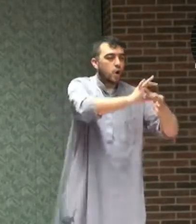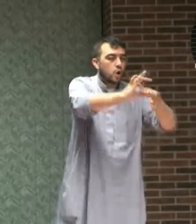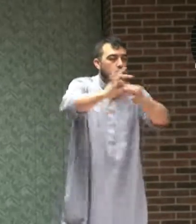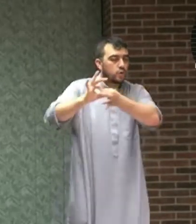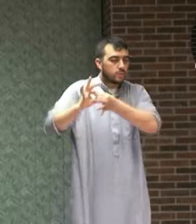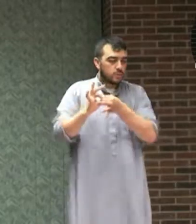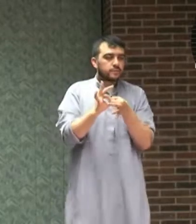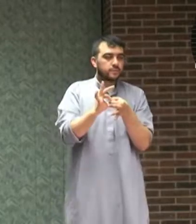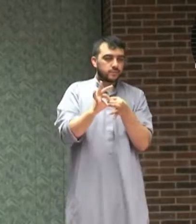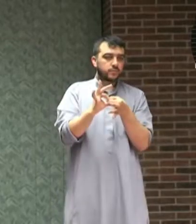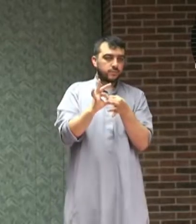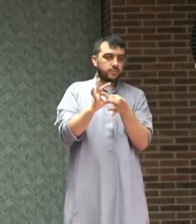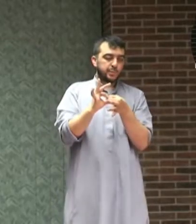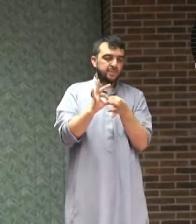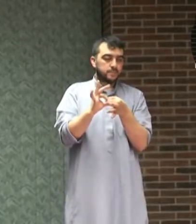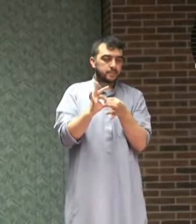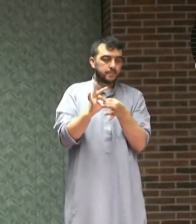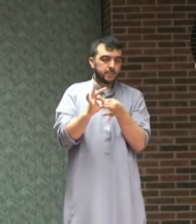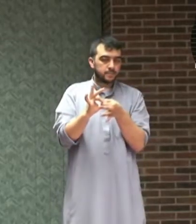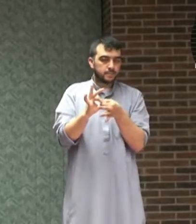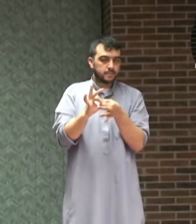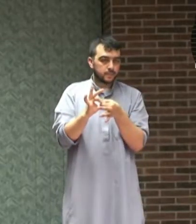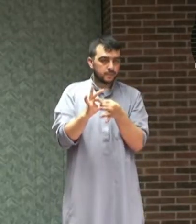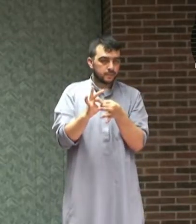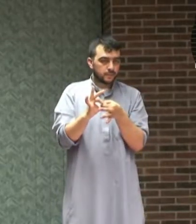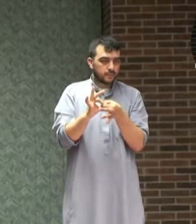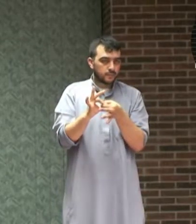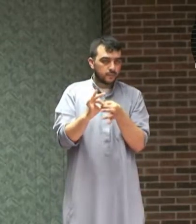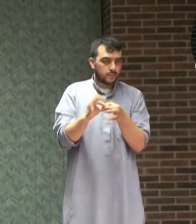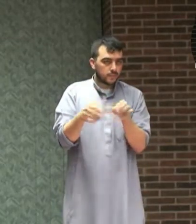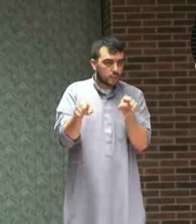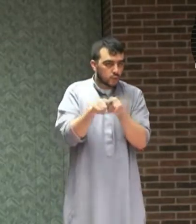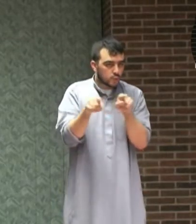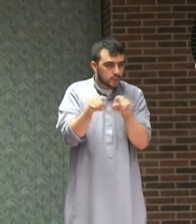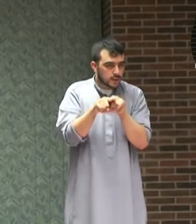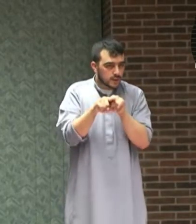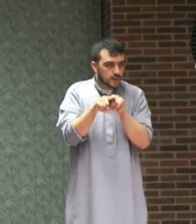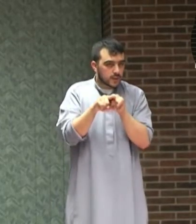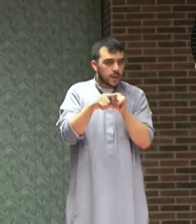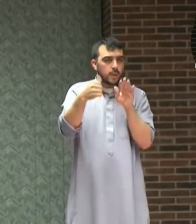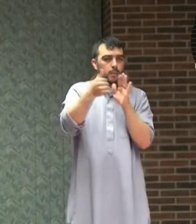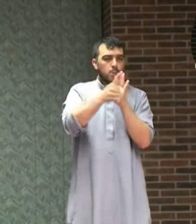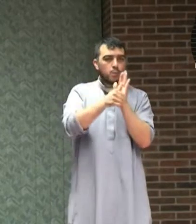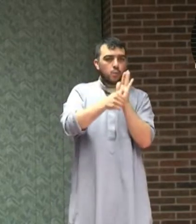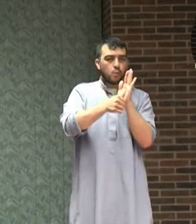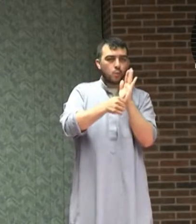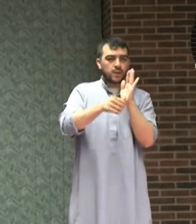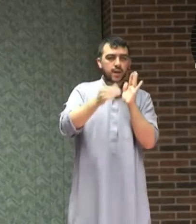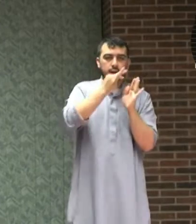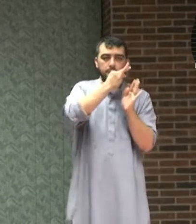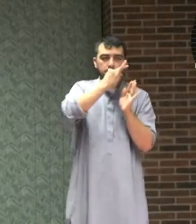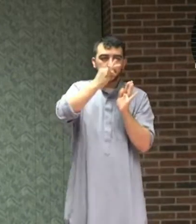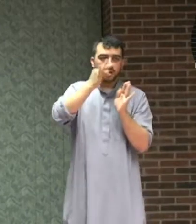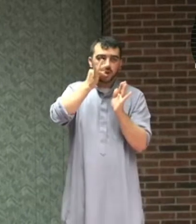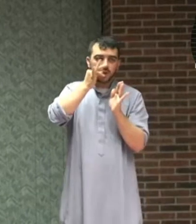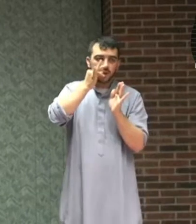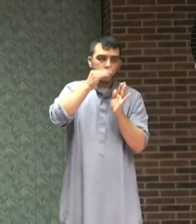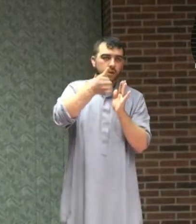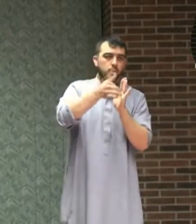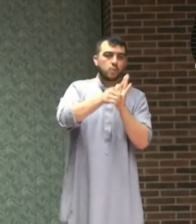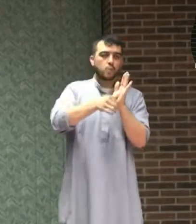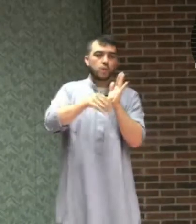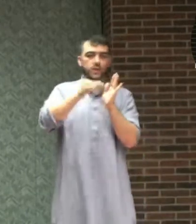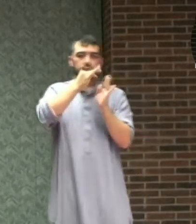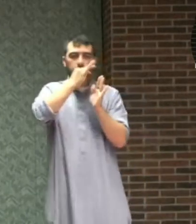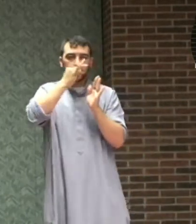réunit pour faire le jeûne. Également, vous voyez, vous constatez que durant le mois du siyam également, il